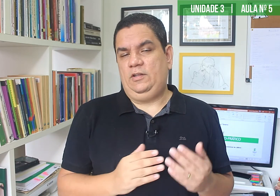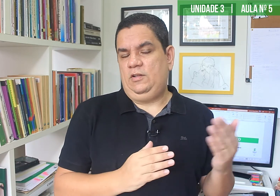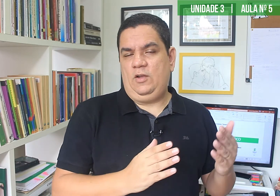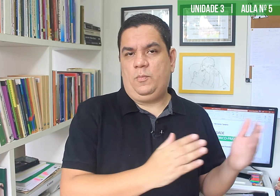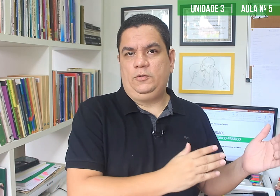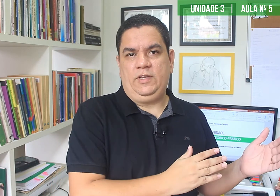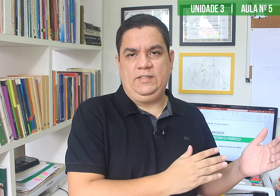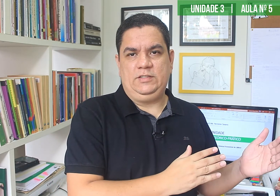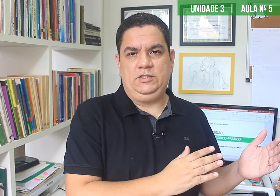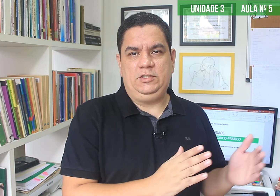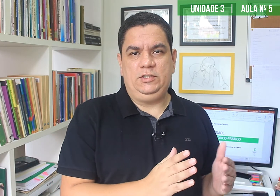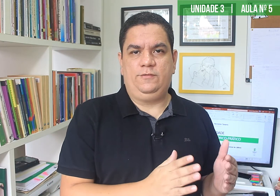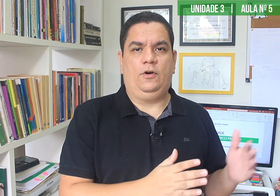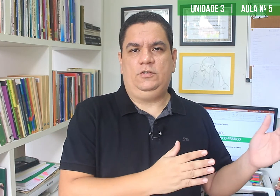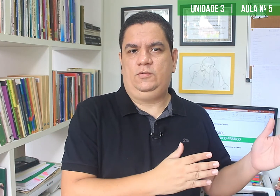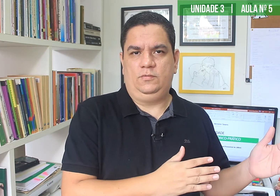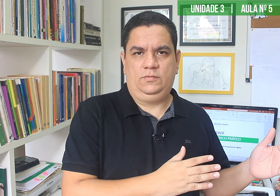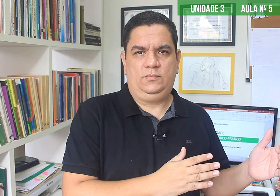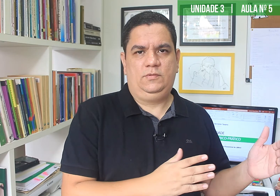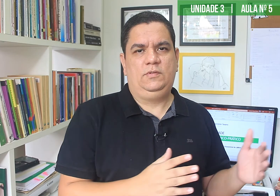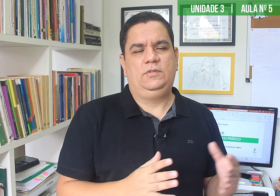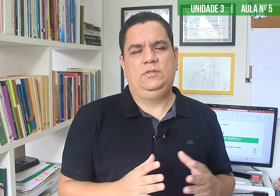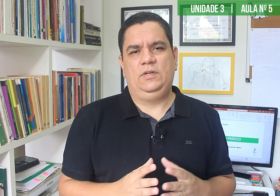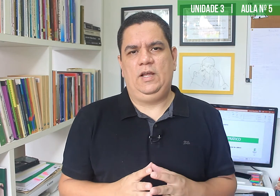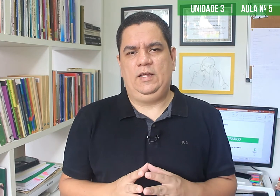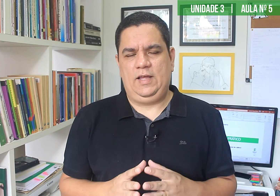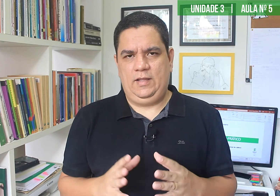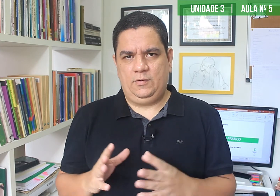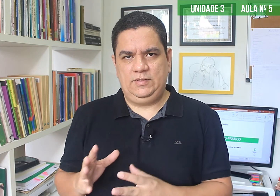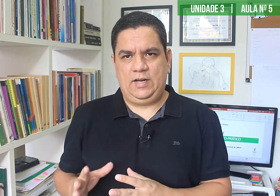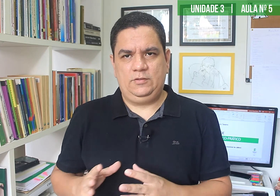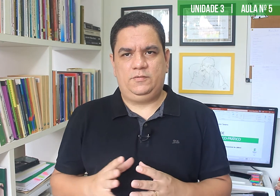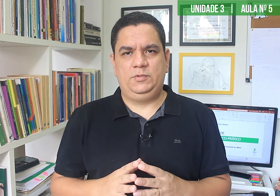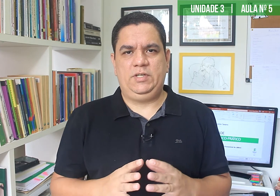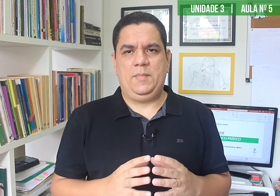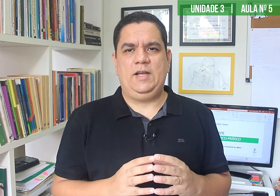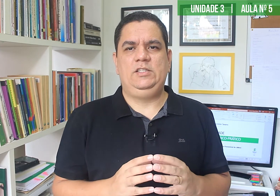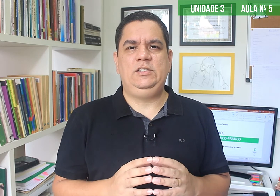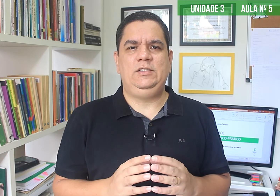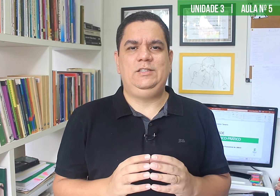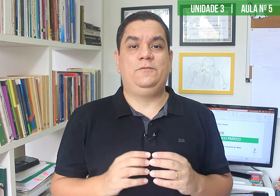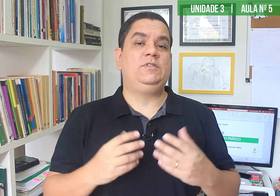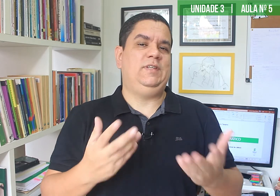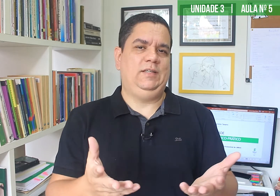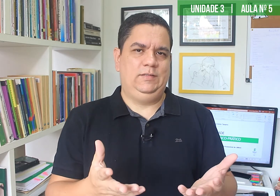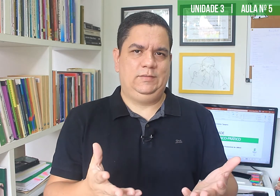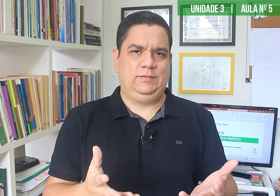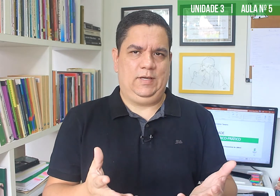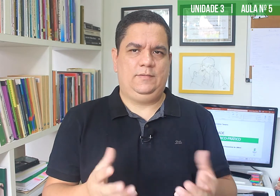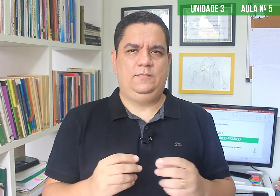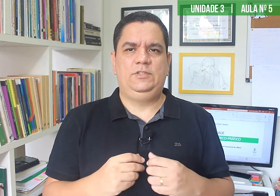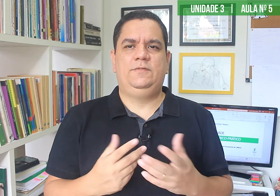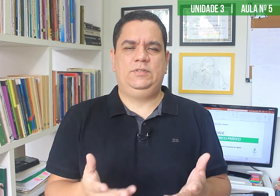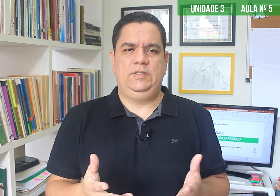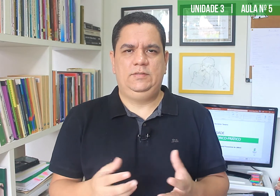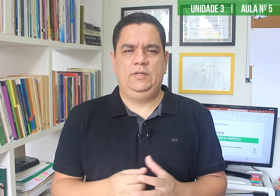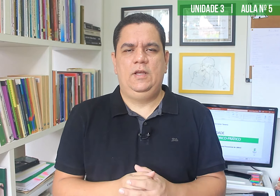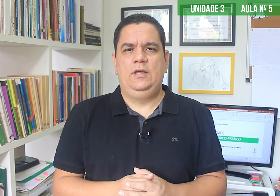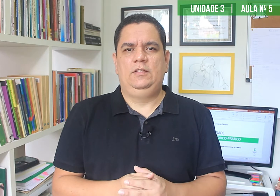língua portuguesa a gente diz vosso, na língua de sinais nós vamos chamar de vocês, tá? De vocês. Então